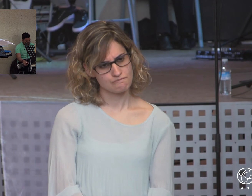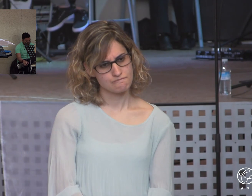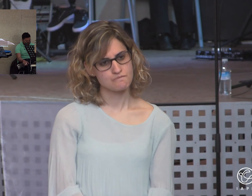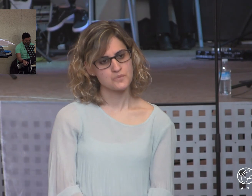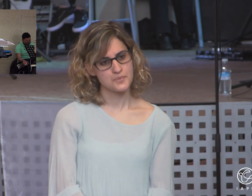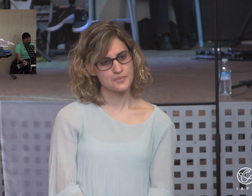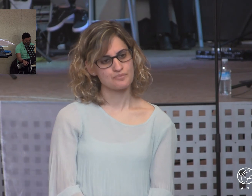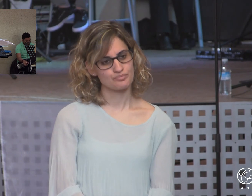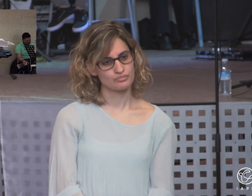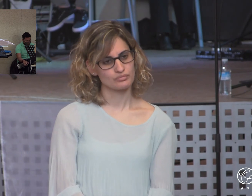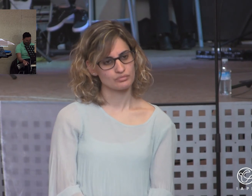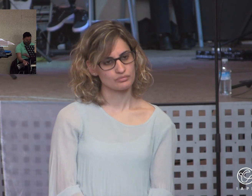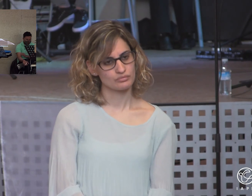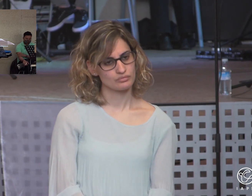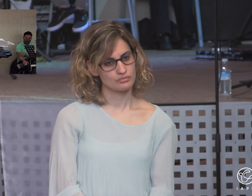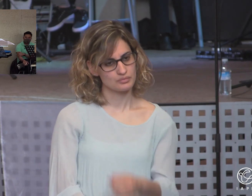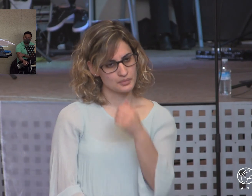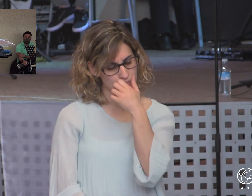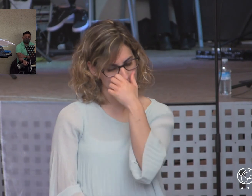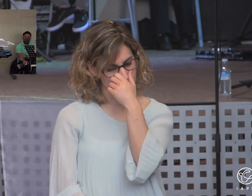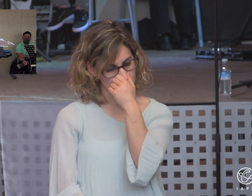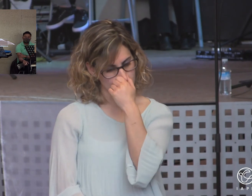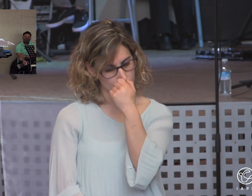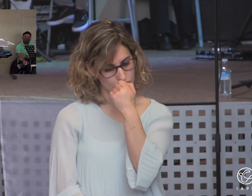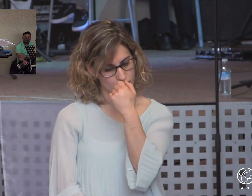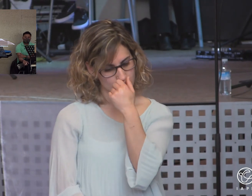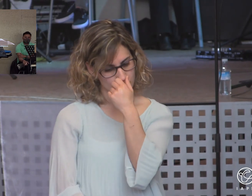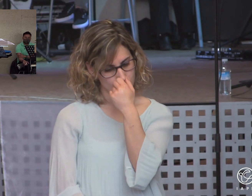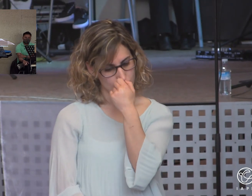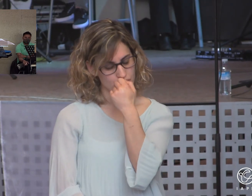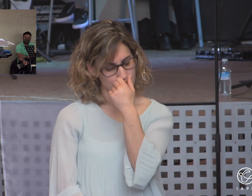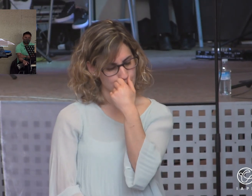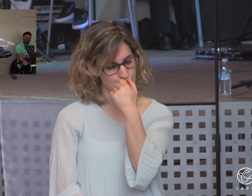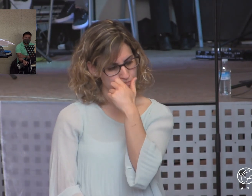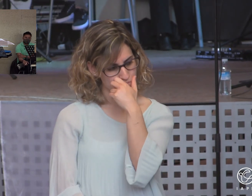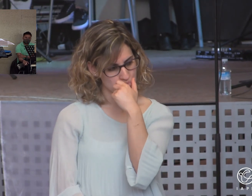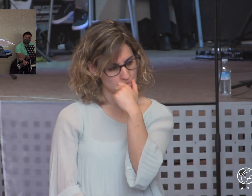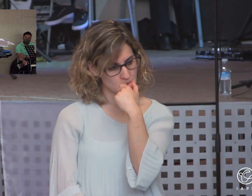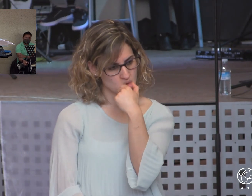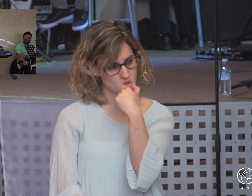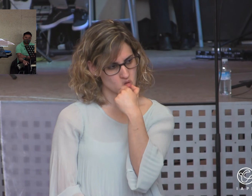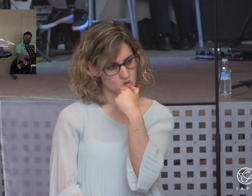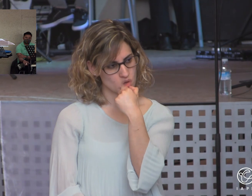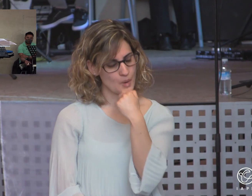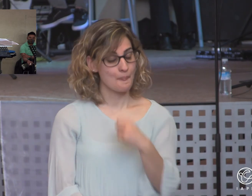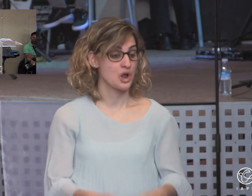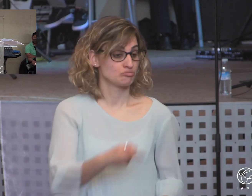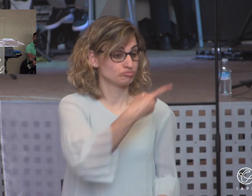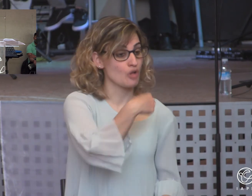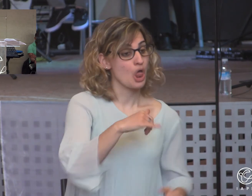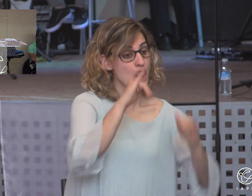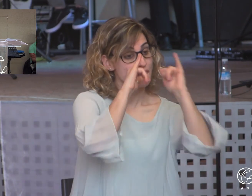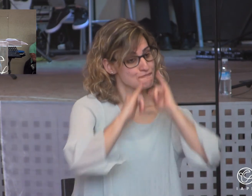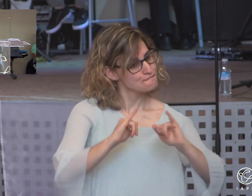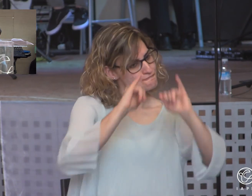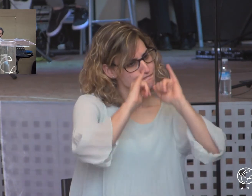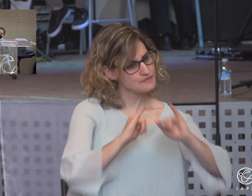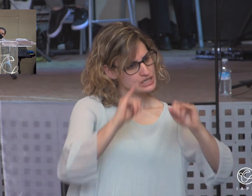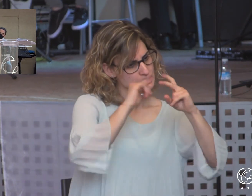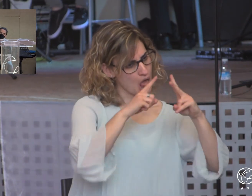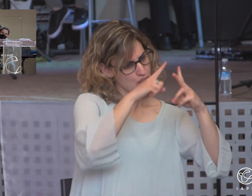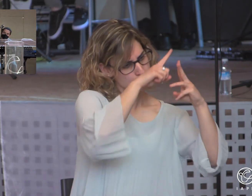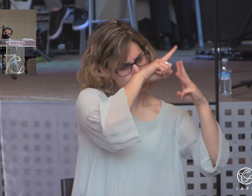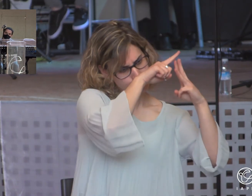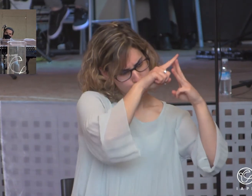una de ser sanos y una de estar por siempre con Cristo Jesús, con el Cordero inmolado